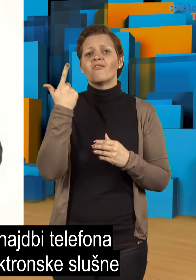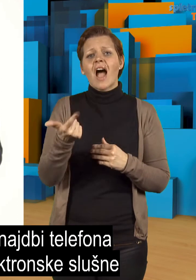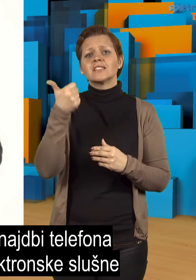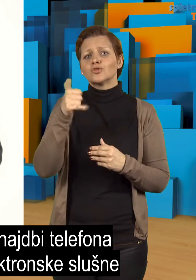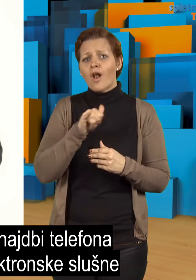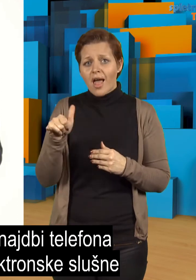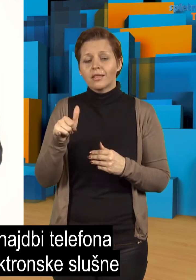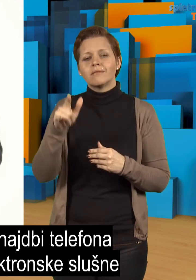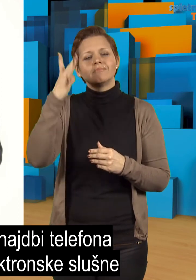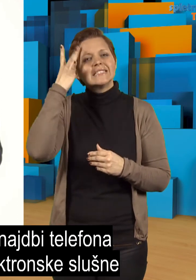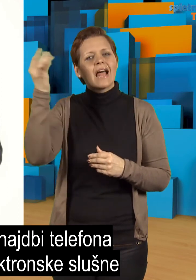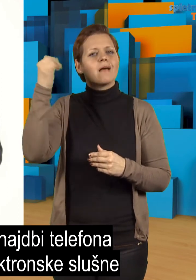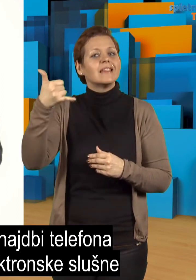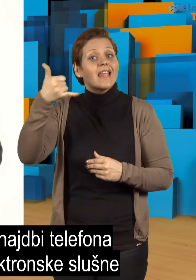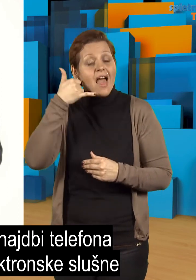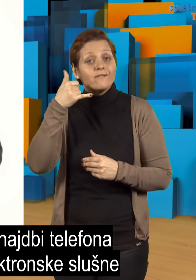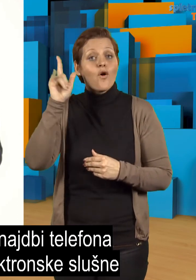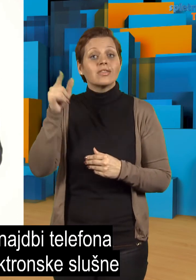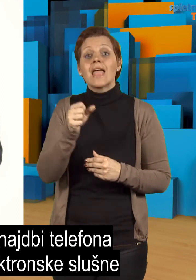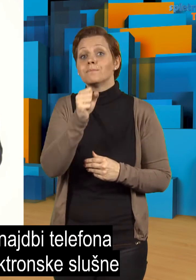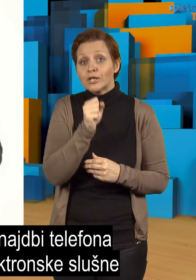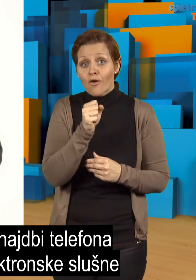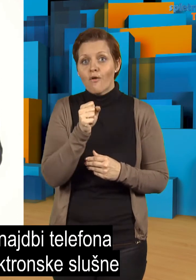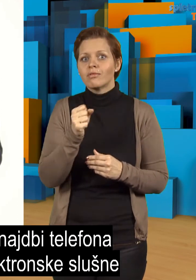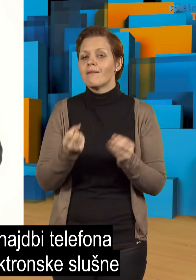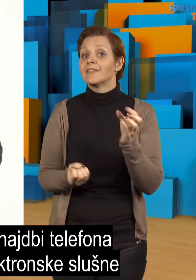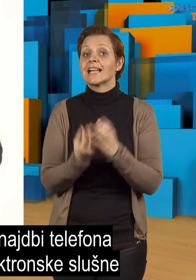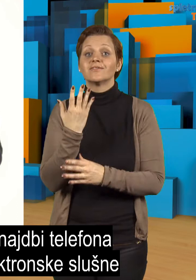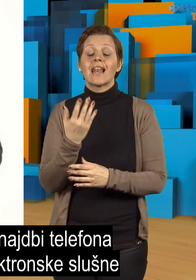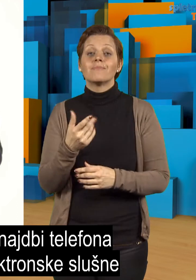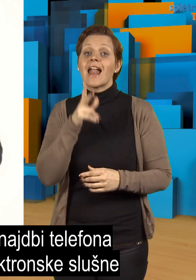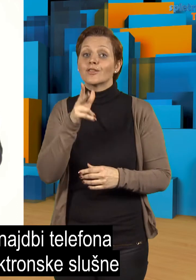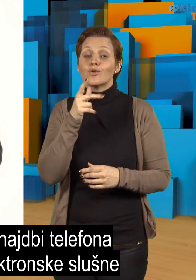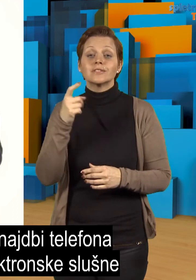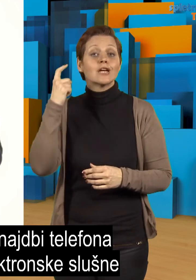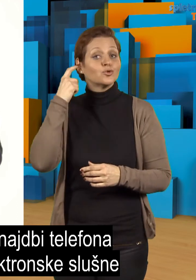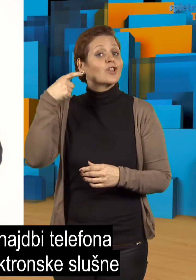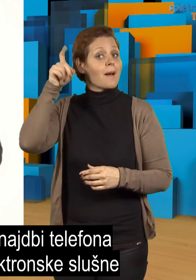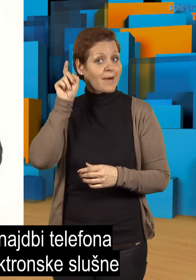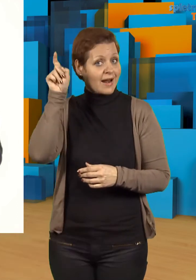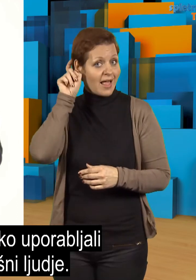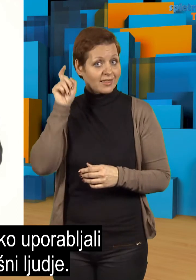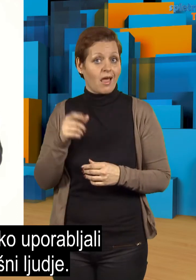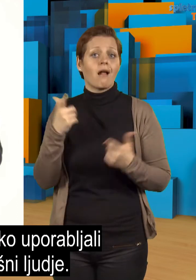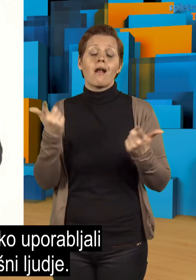V 20. stoletju so po iznajdbi telefona in mikrofona razvili elektronske slušne aparate, ki so jih